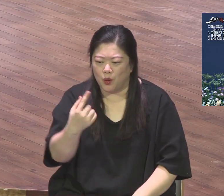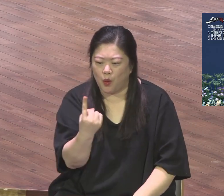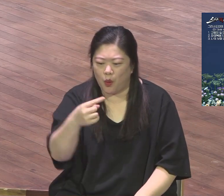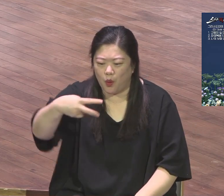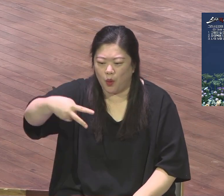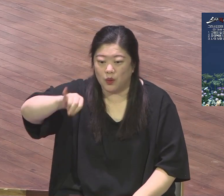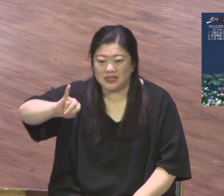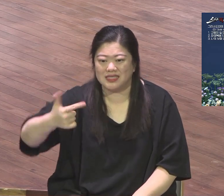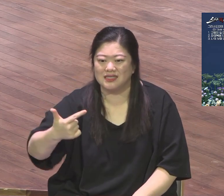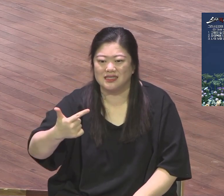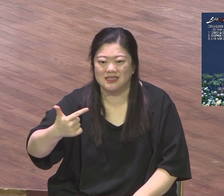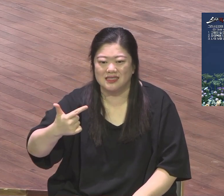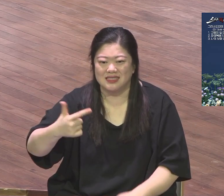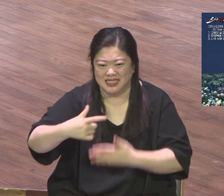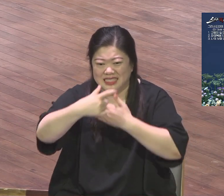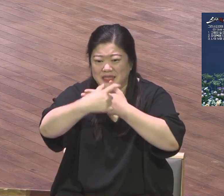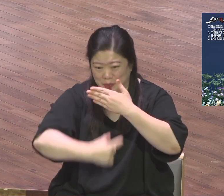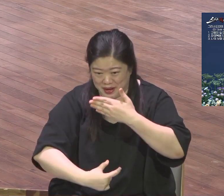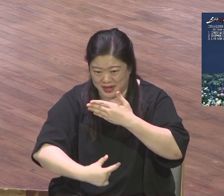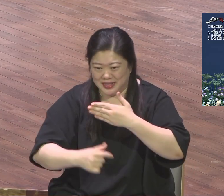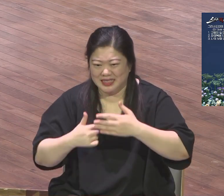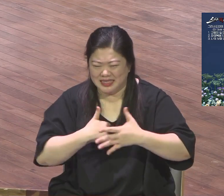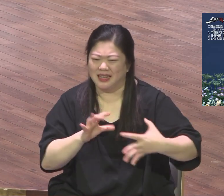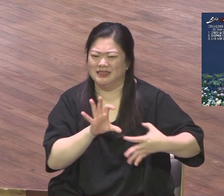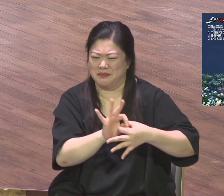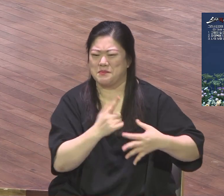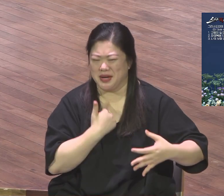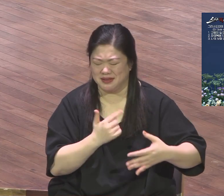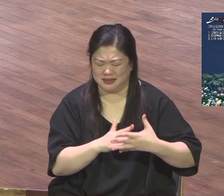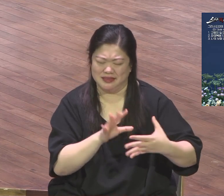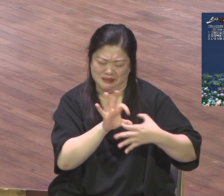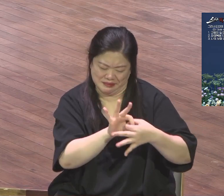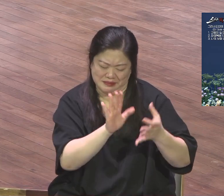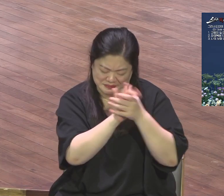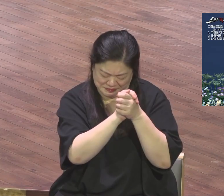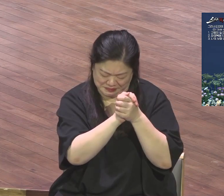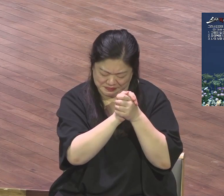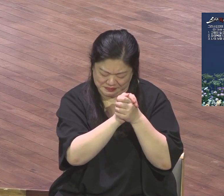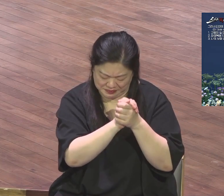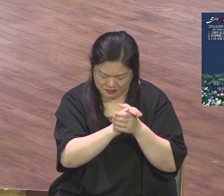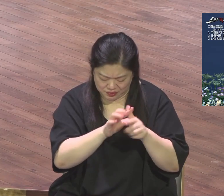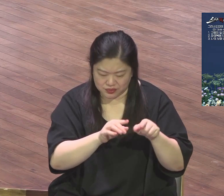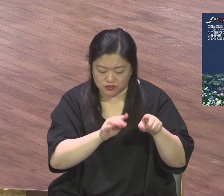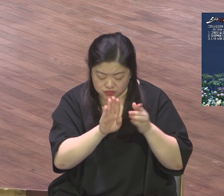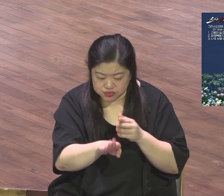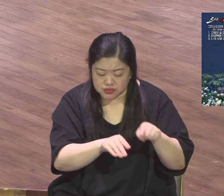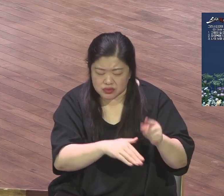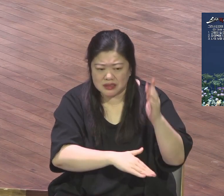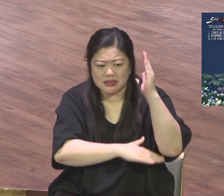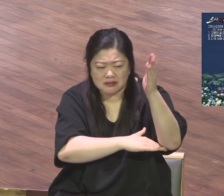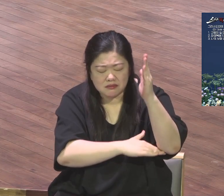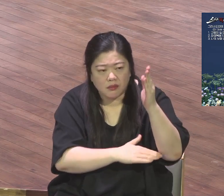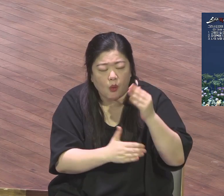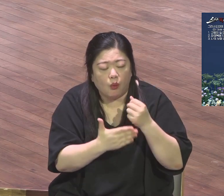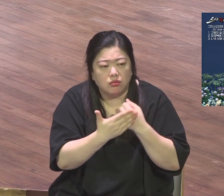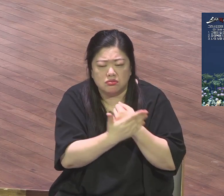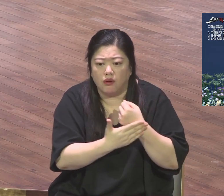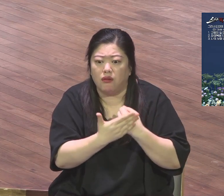근데 그분이 강사로 오셔서 이렇게 말씀을 설교를 하시는데 그렇게 은혜로울 수가 없는